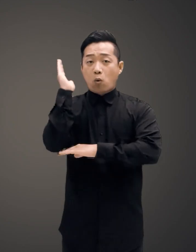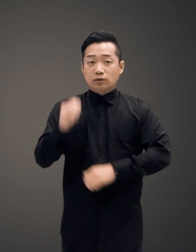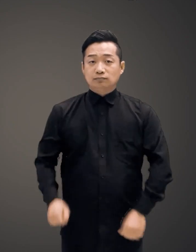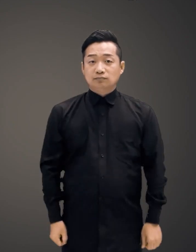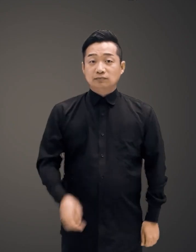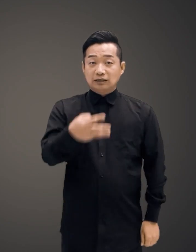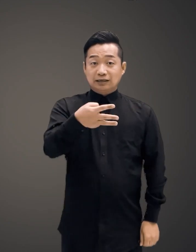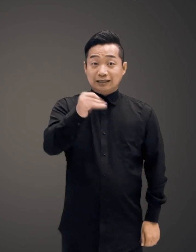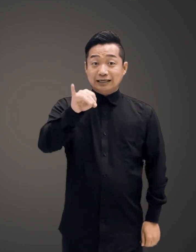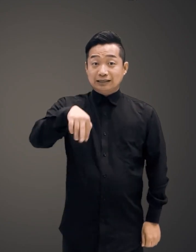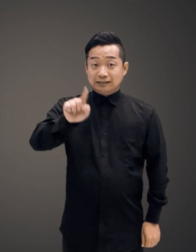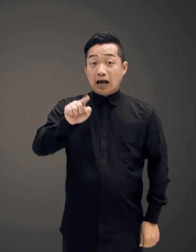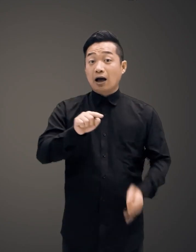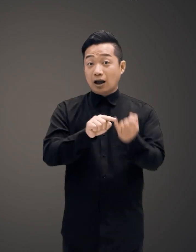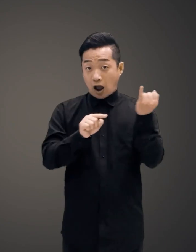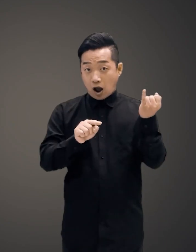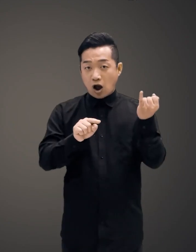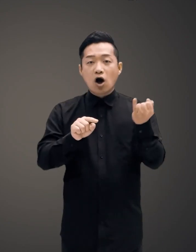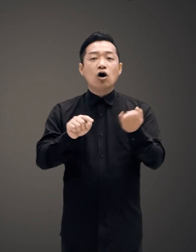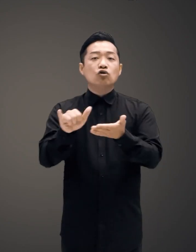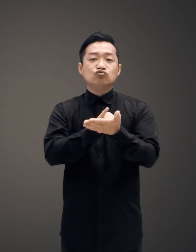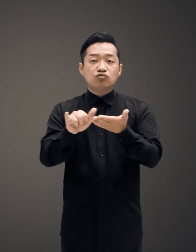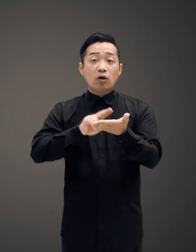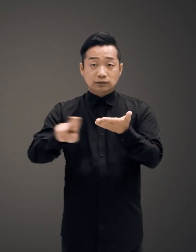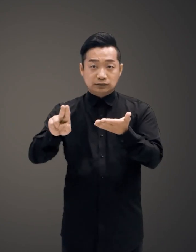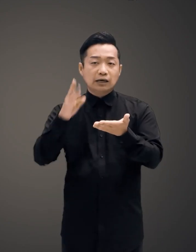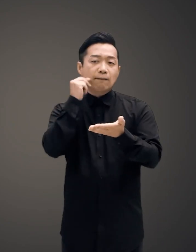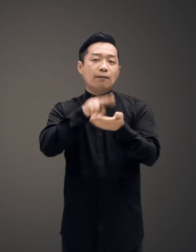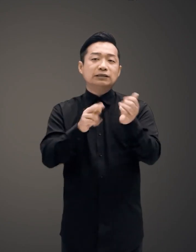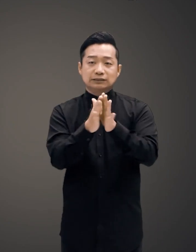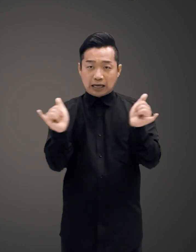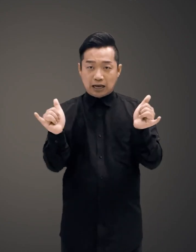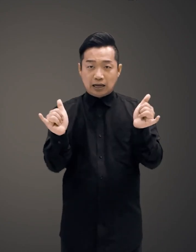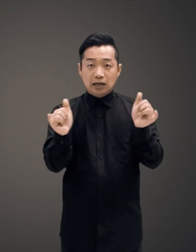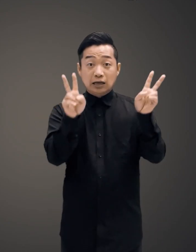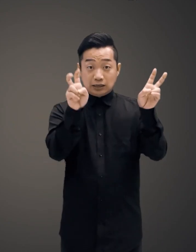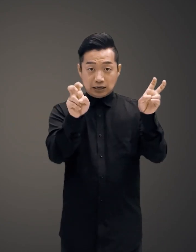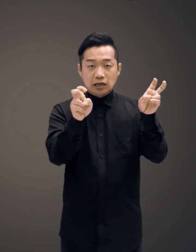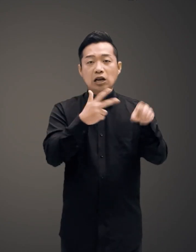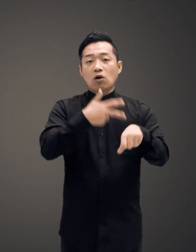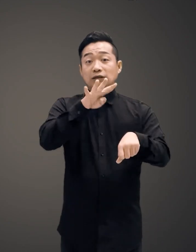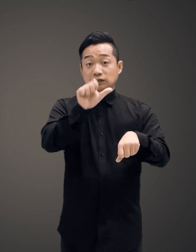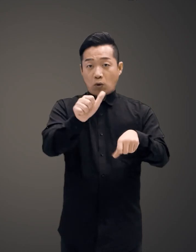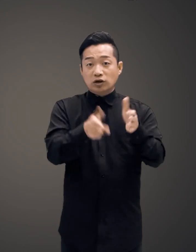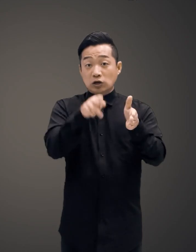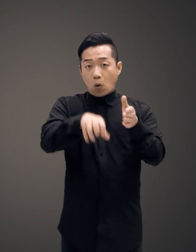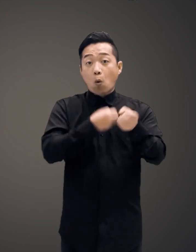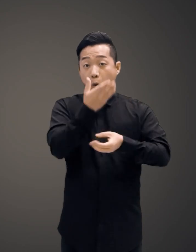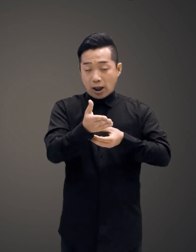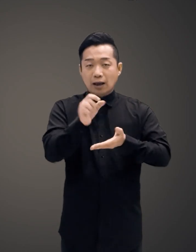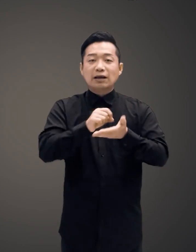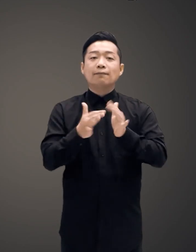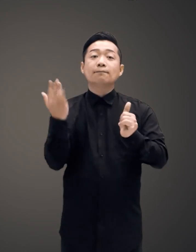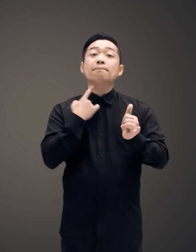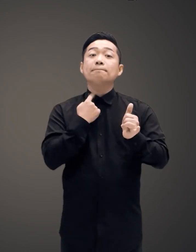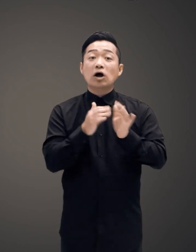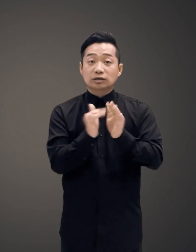소설이다. 리사 엉거 뉴욕타임스 베스트셀러. 7시 45분 열차에서의 고백. 작가.